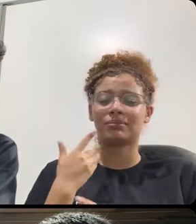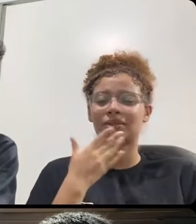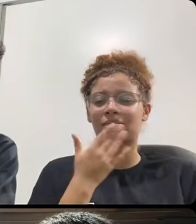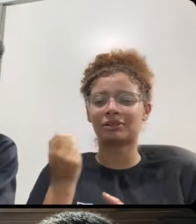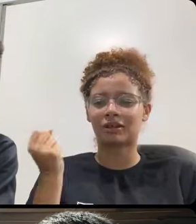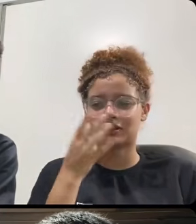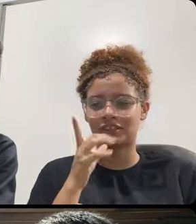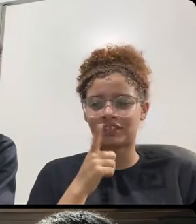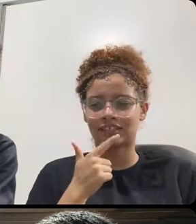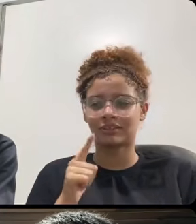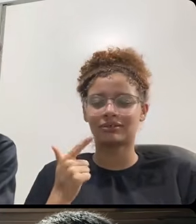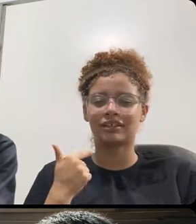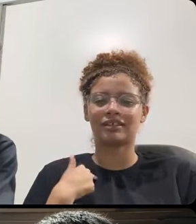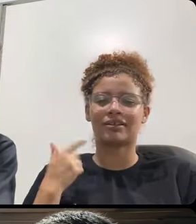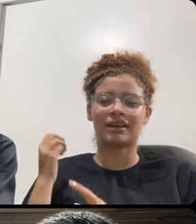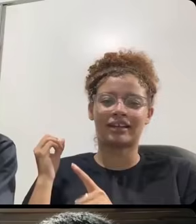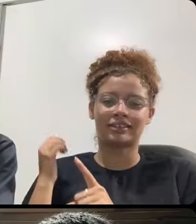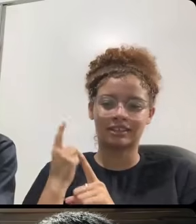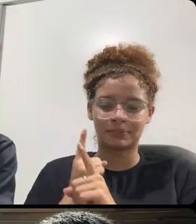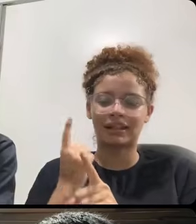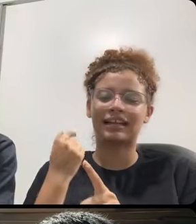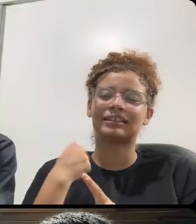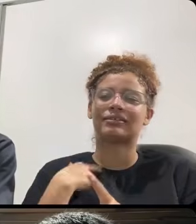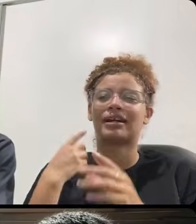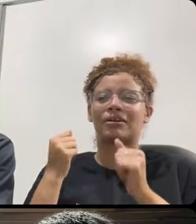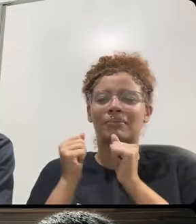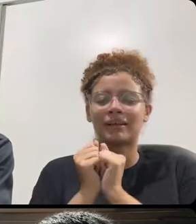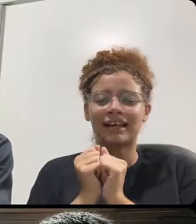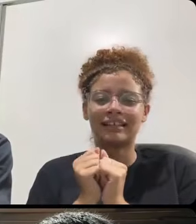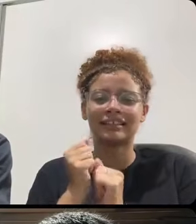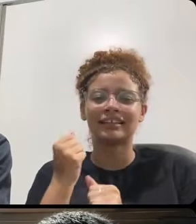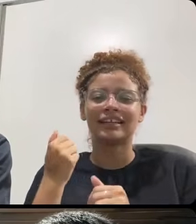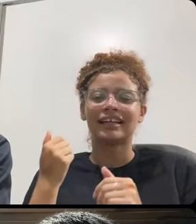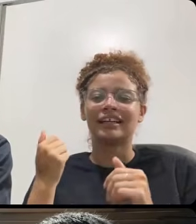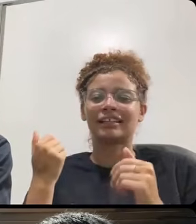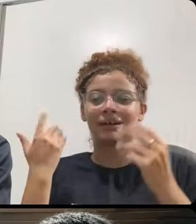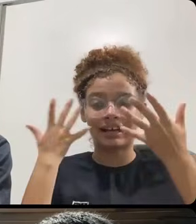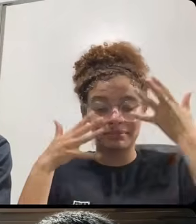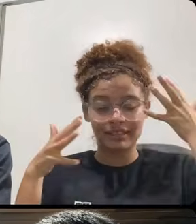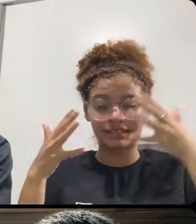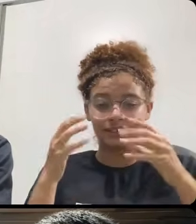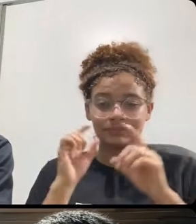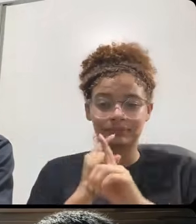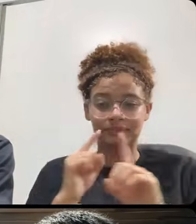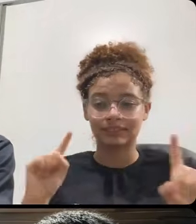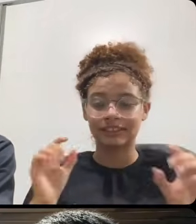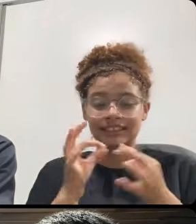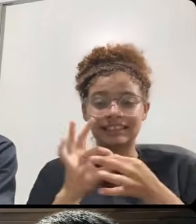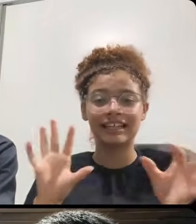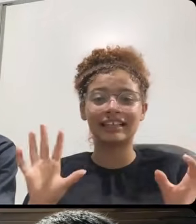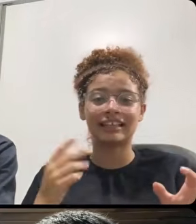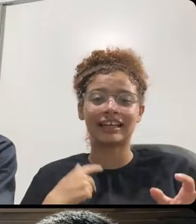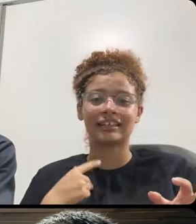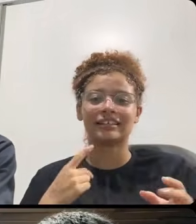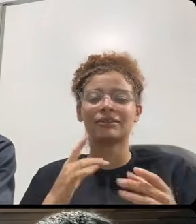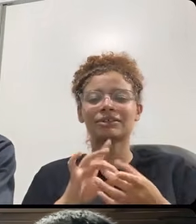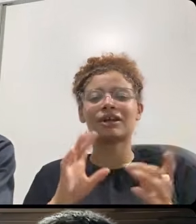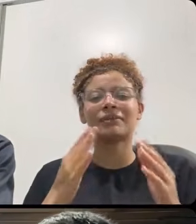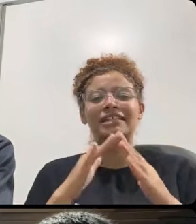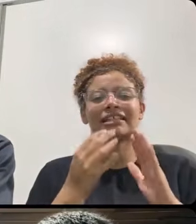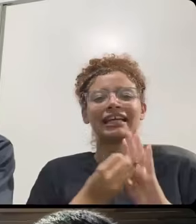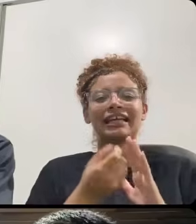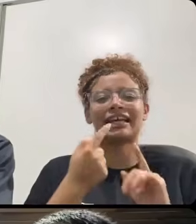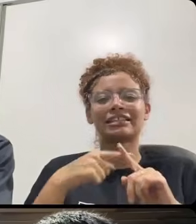hoje, principalmente com a nova geração, que não é discipulada, não é acompanhada. Então a cabeça se desliga, né?